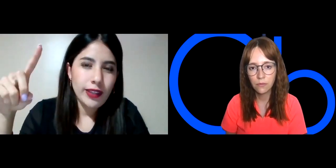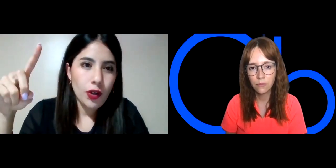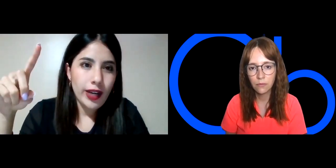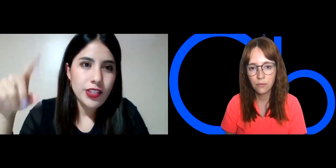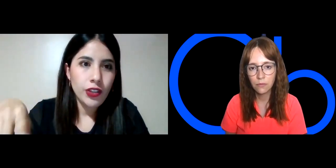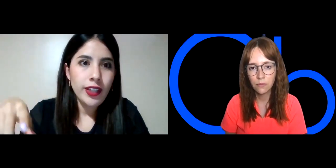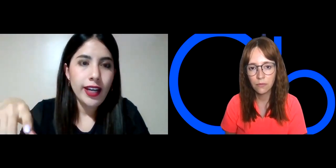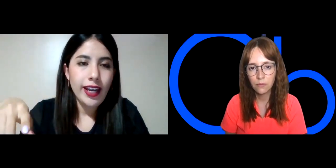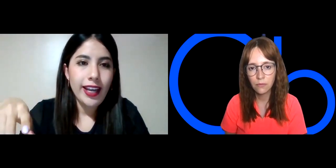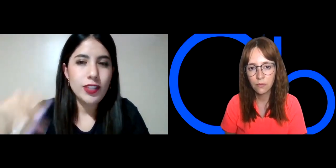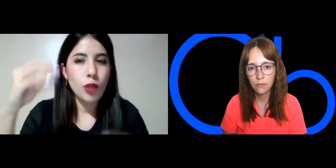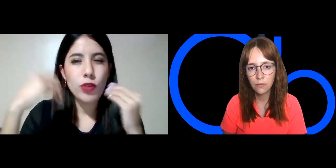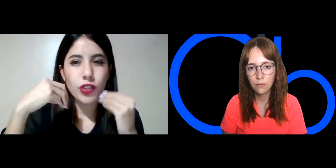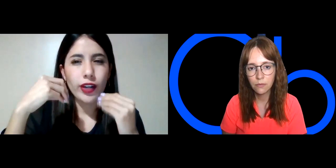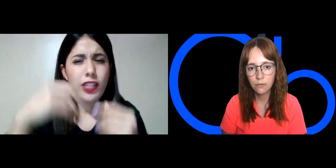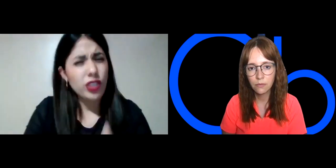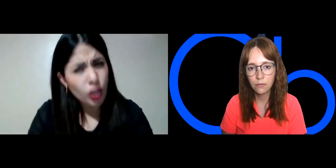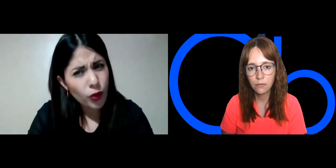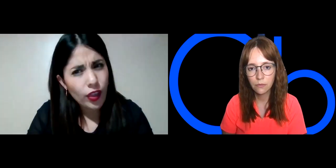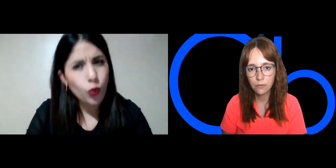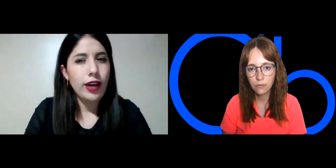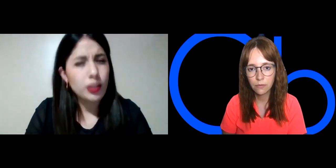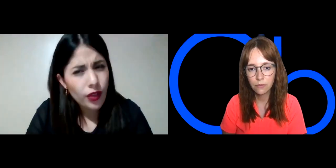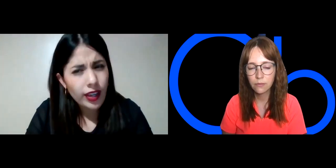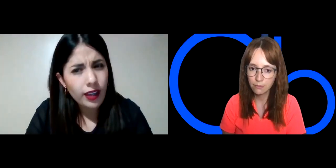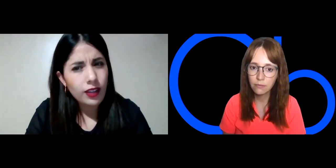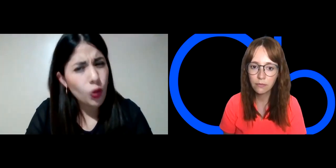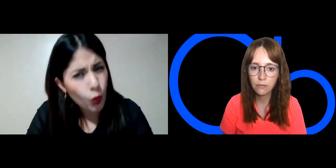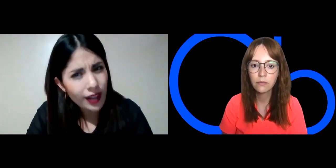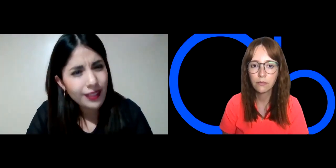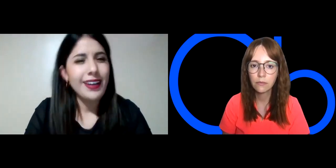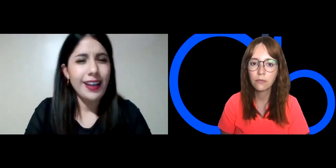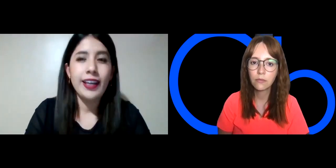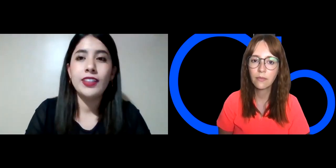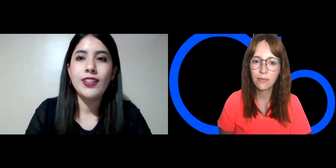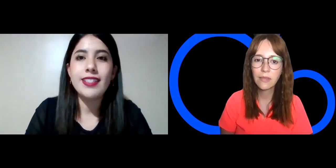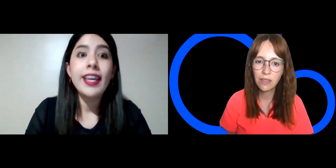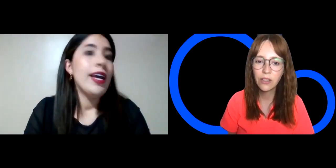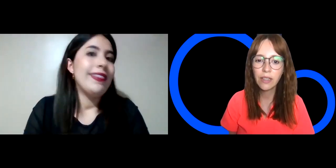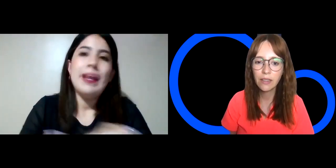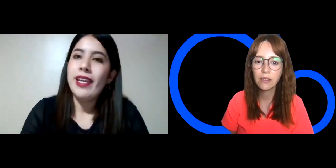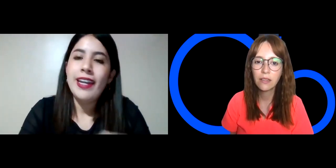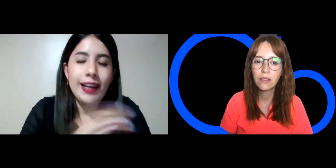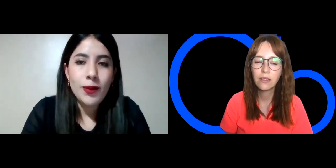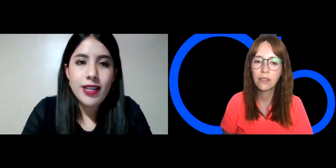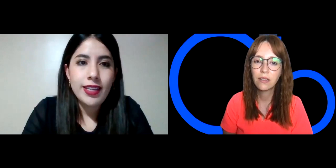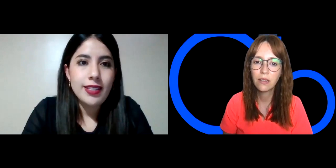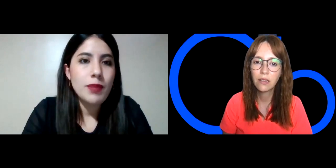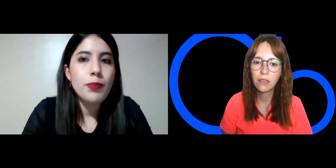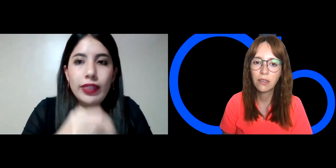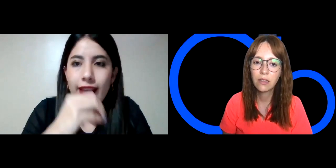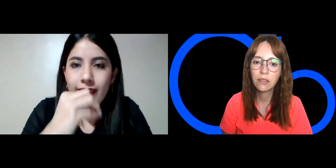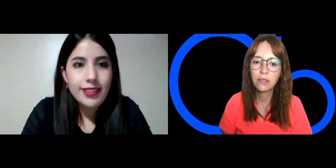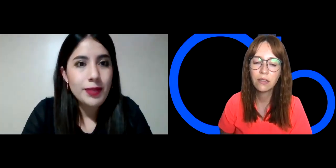de interrogación es como nuestro gesto, es como de duda, como de ¿cuál? Ajá, entonces También en la lengua de señas